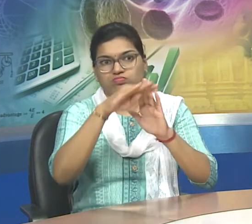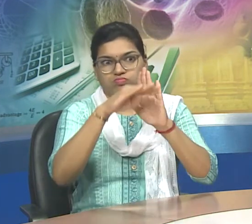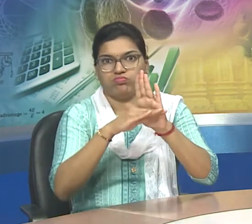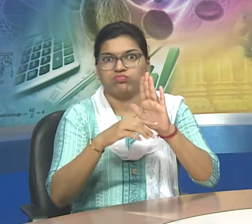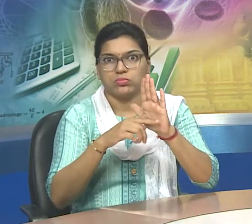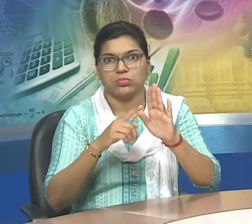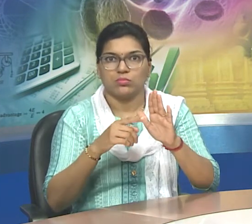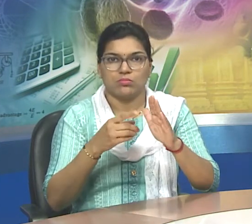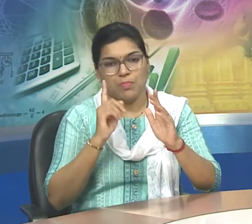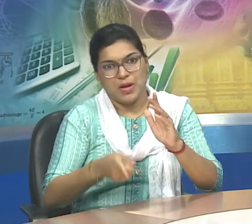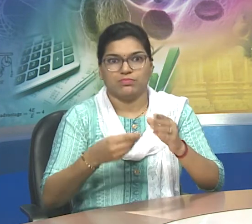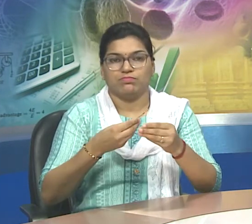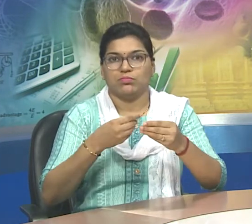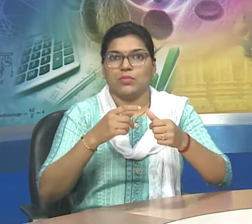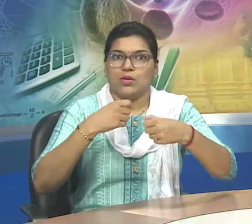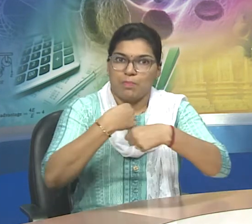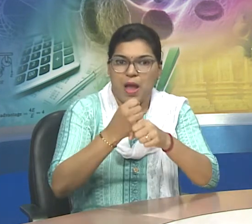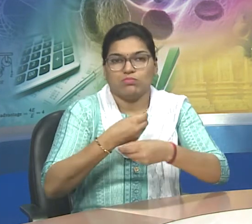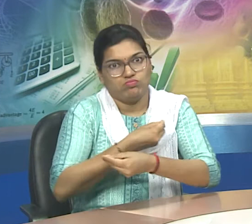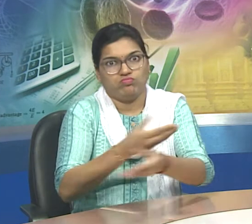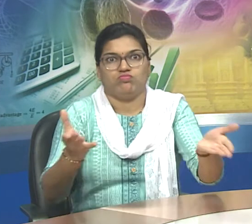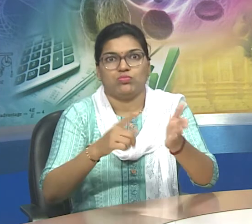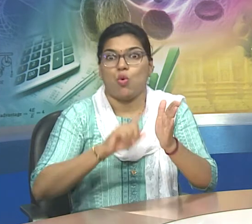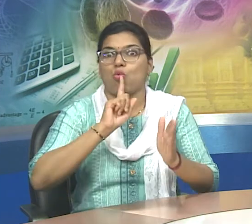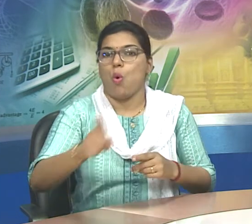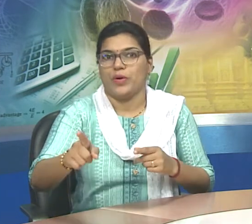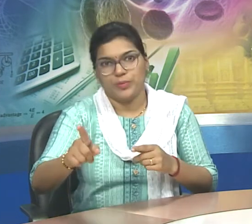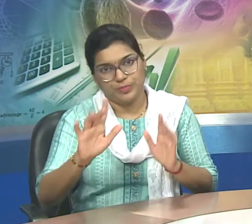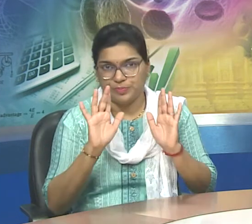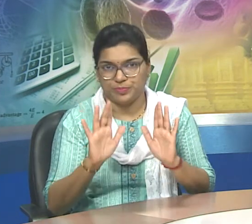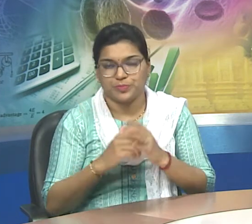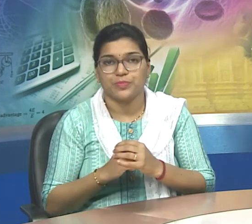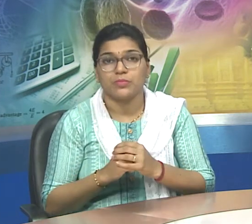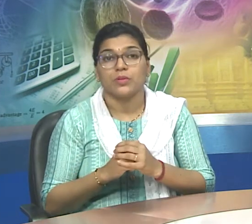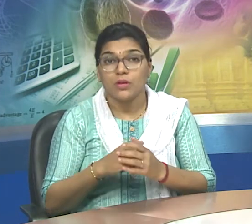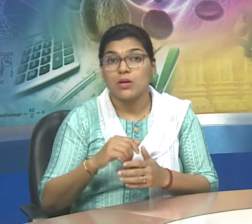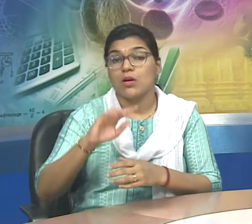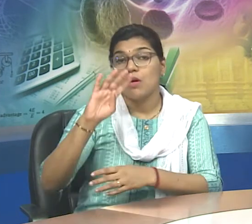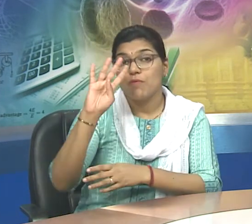इट एनफोर्सेस रूल्स टू कंडक्ट एंड इंश्योर ओबीडियंस,